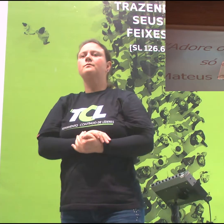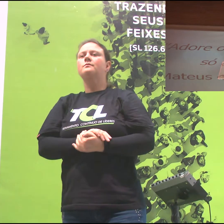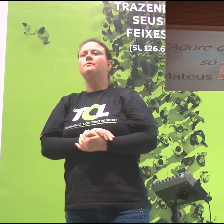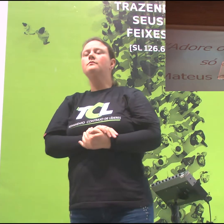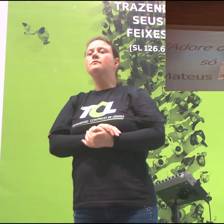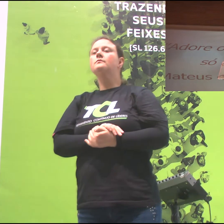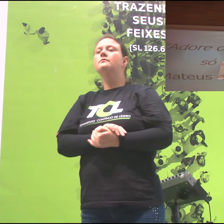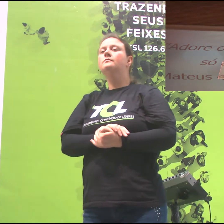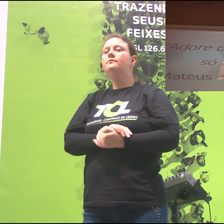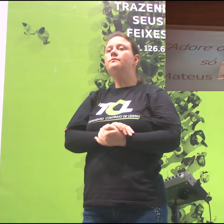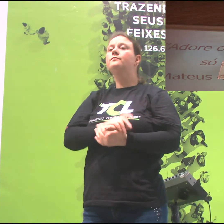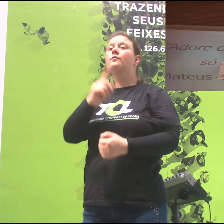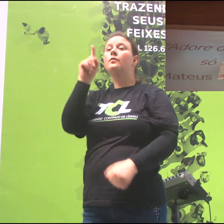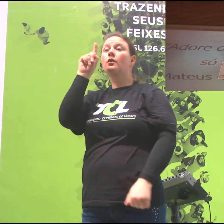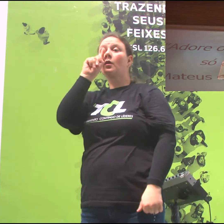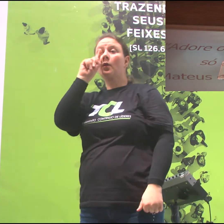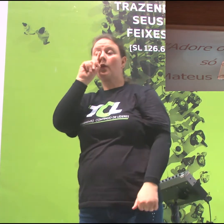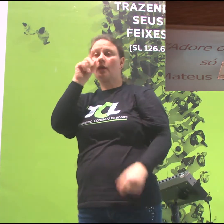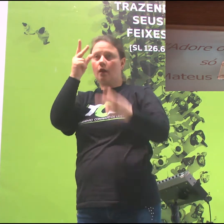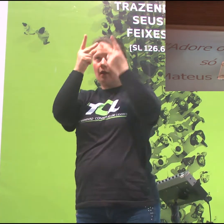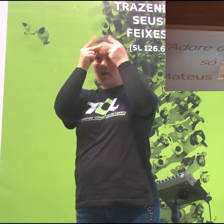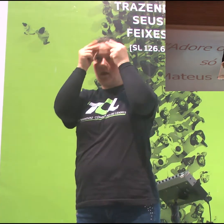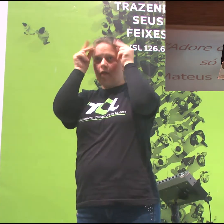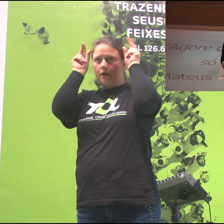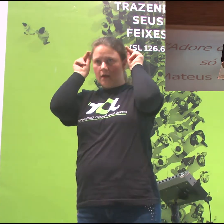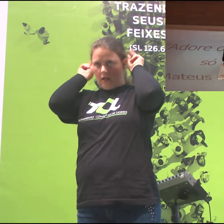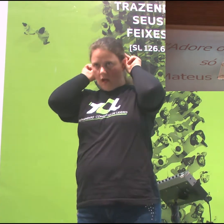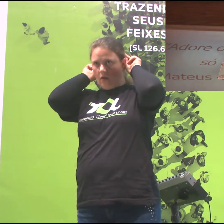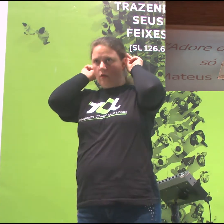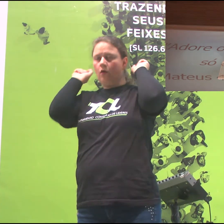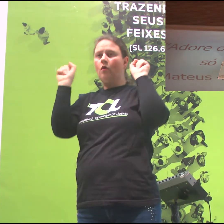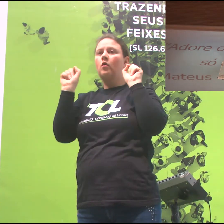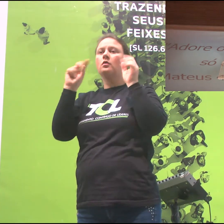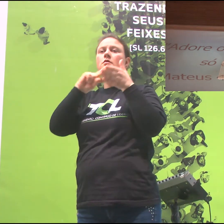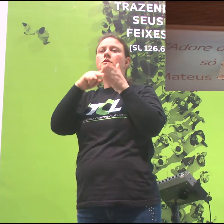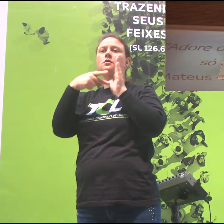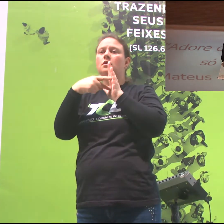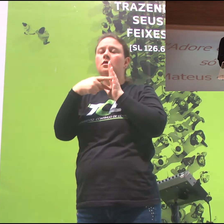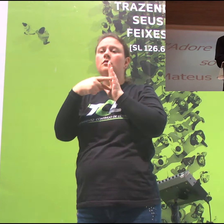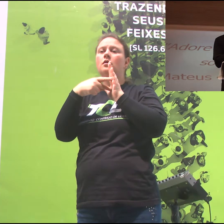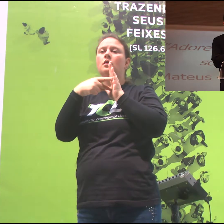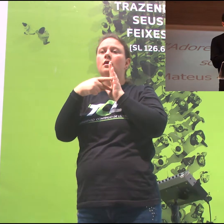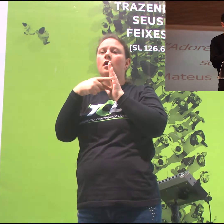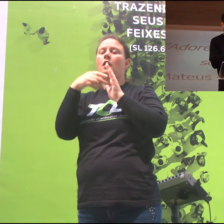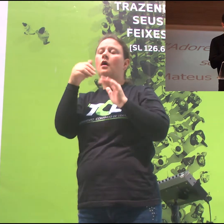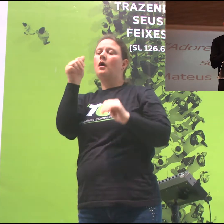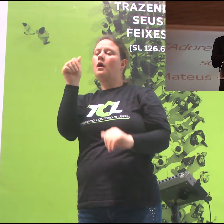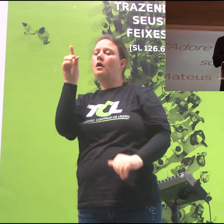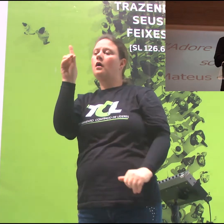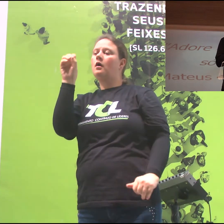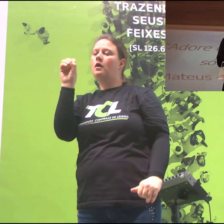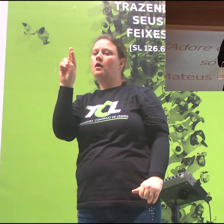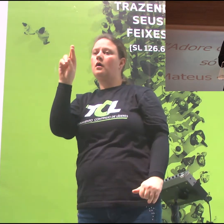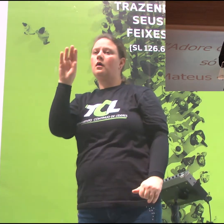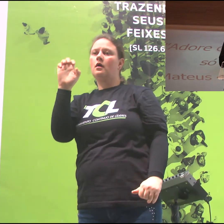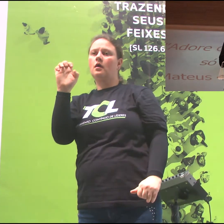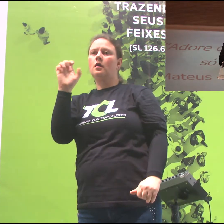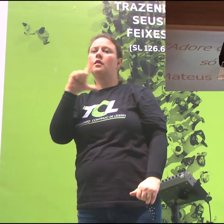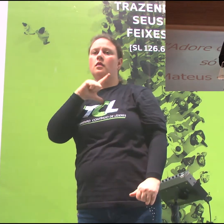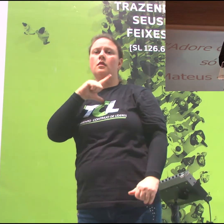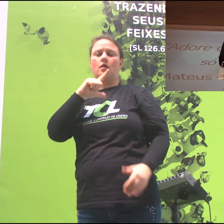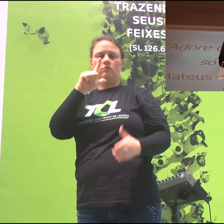funcionando. No grego, ela é proskineo, ou proskuneo, que é o que está no teu material